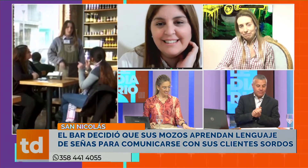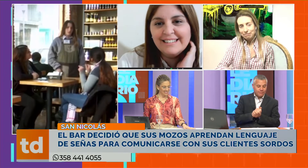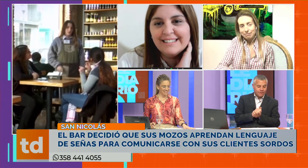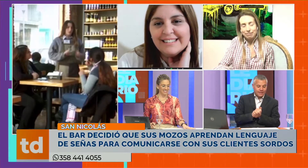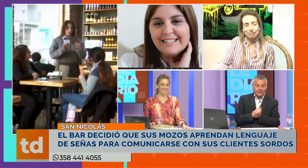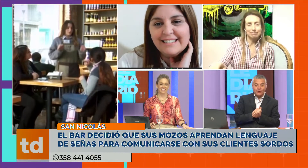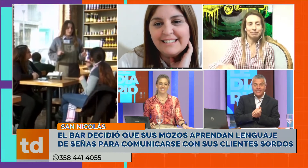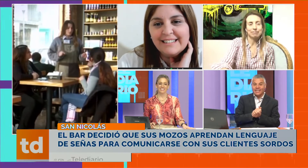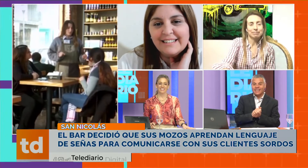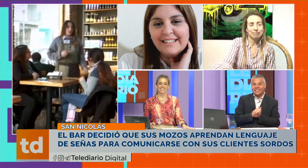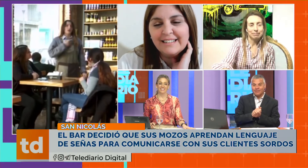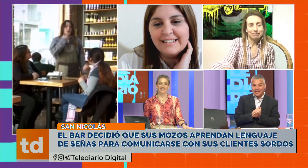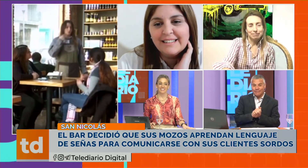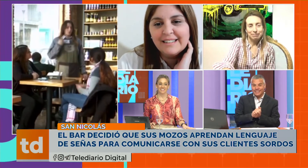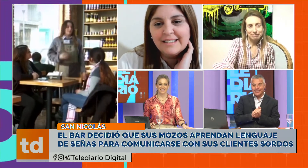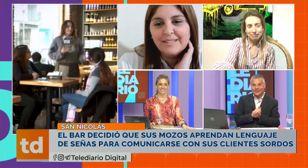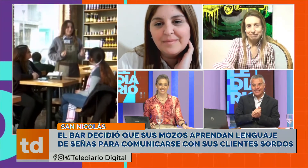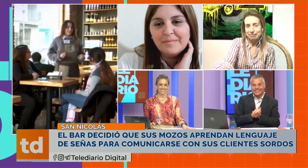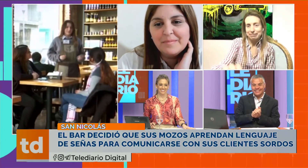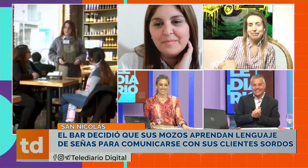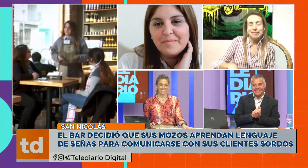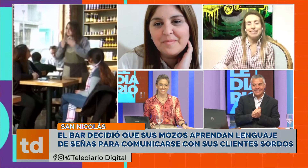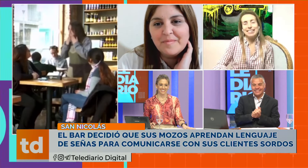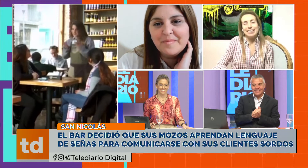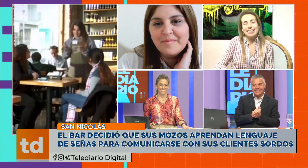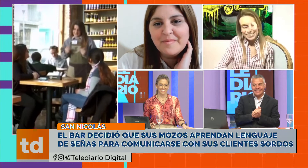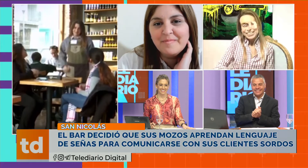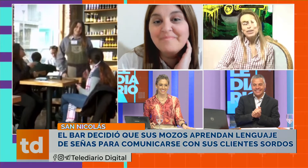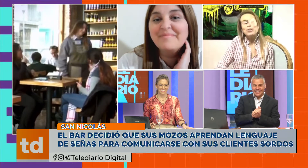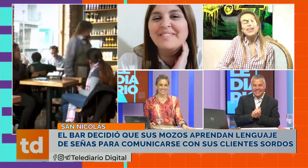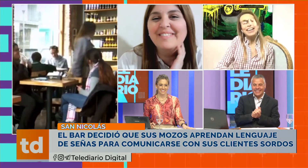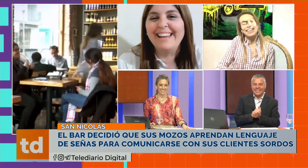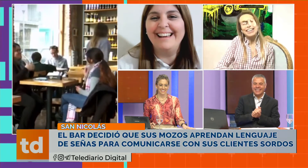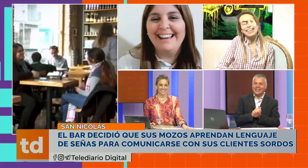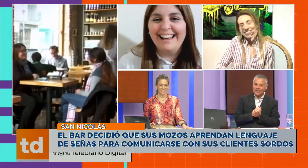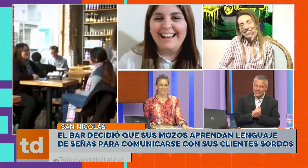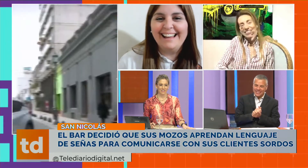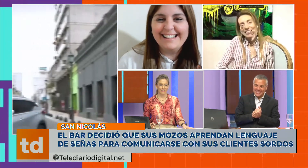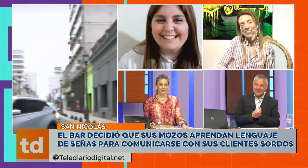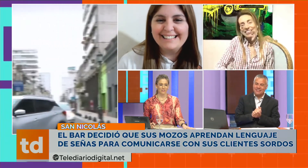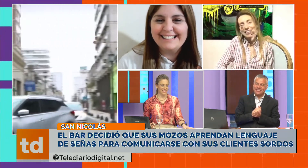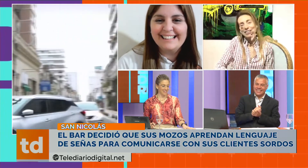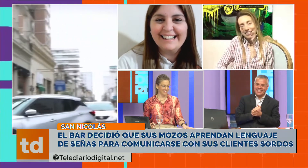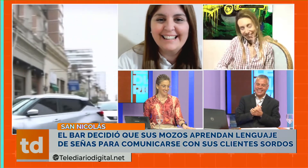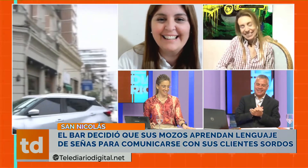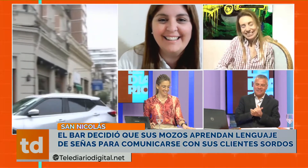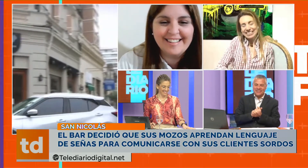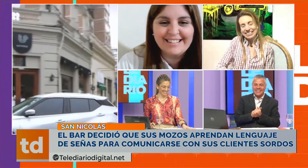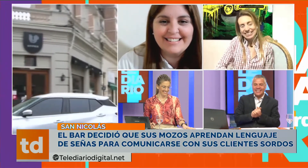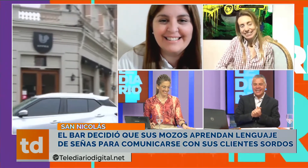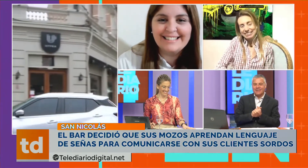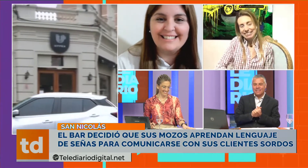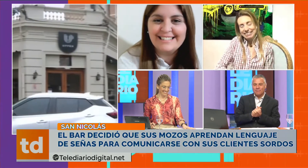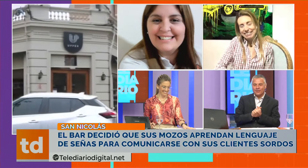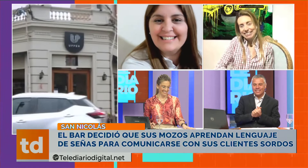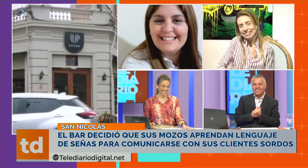pregunta primero para María Eugenia. ¿Está bien el apellido? Sí, sí. Gotziuski. Gotziuski. Gotziuski. Está muy bien.